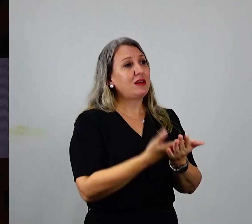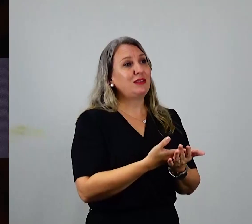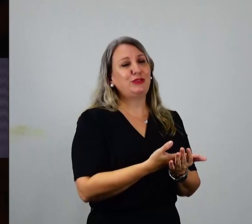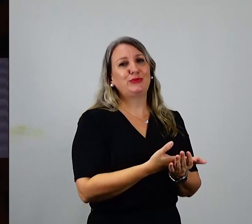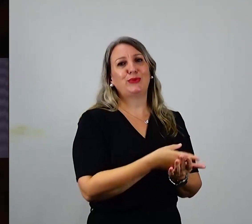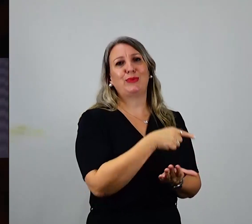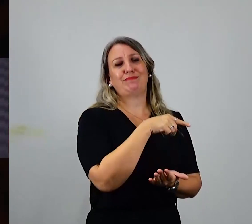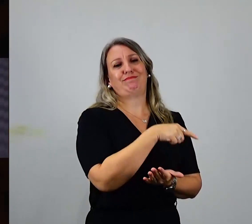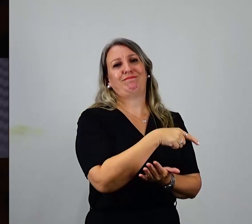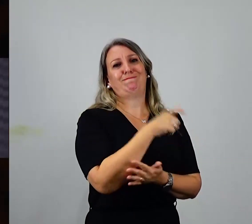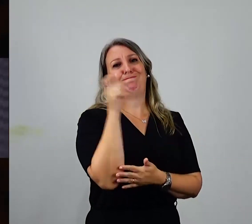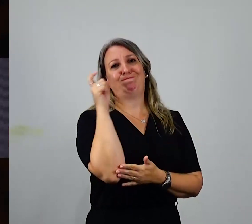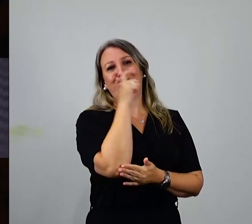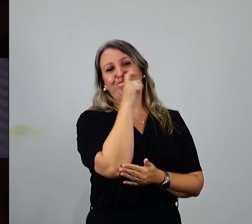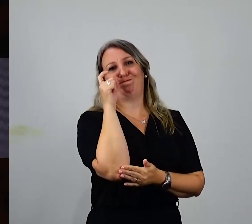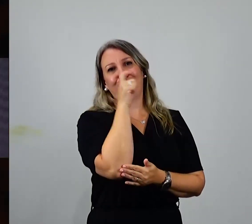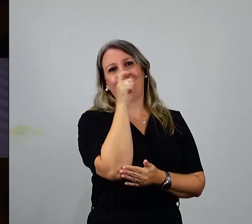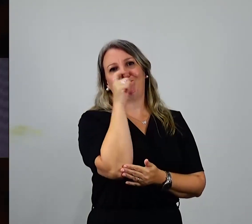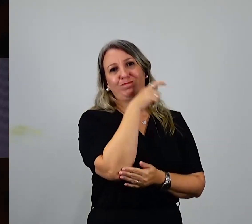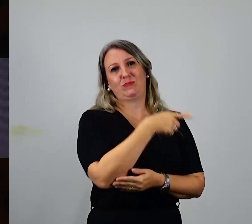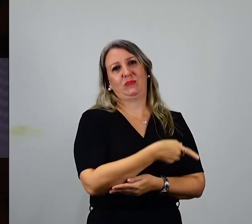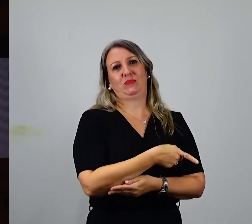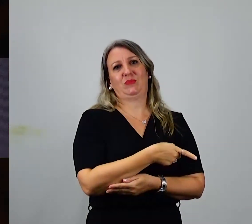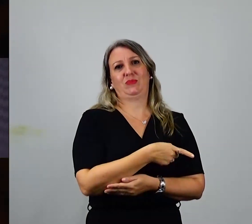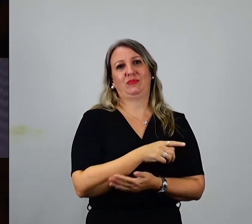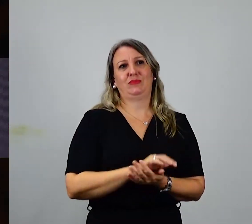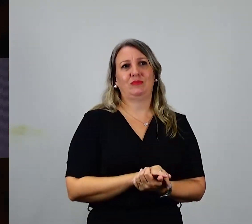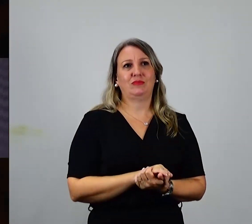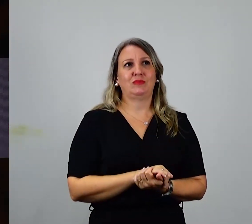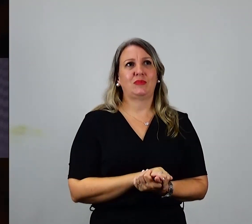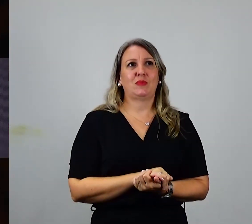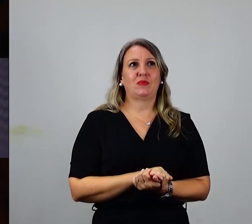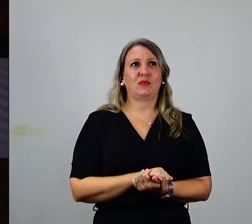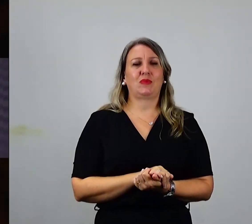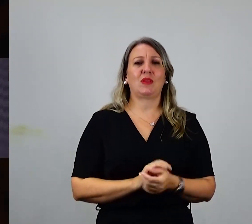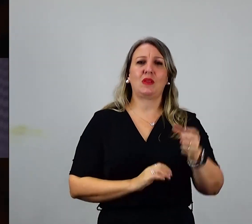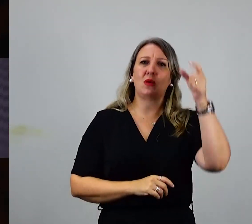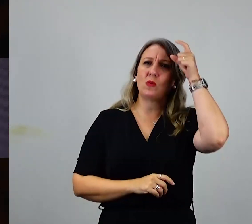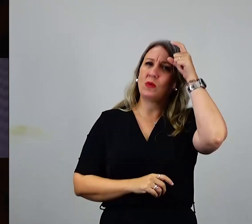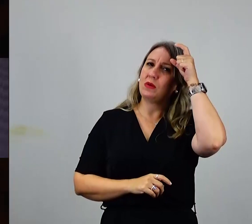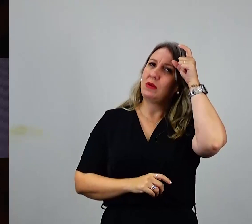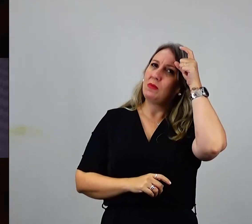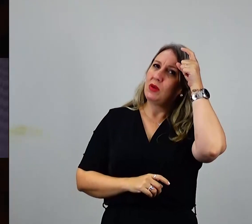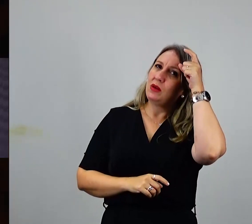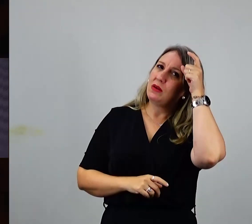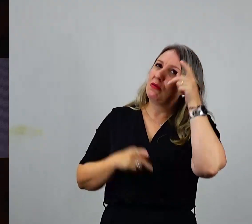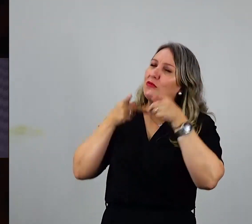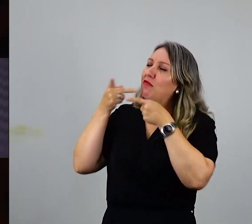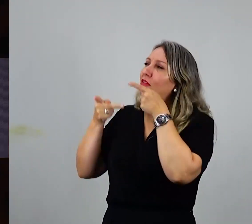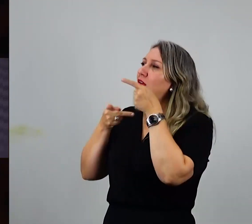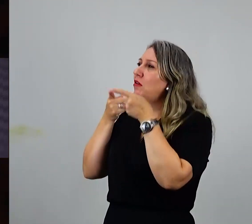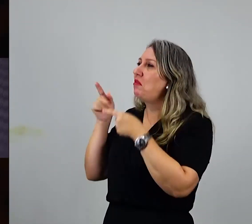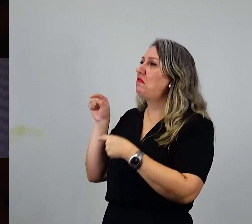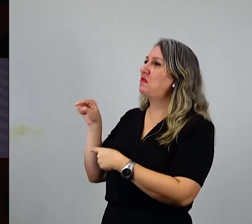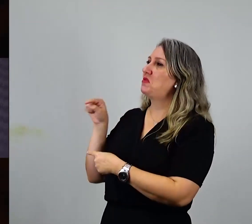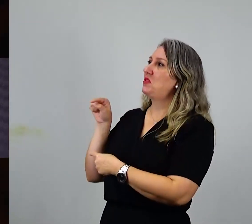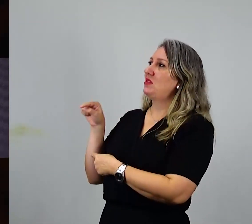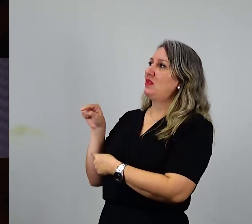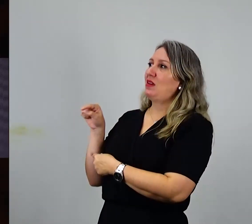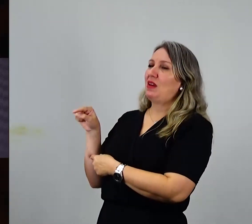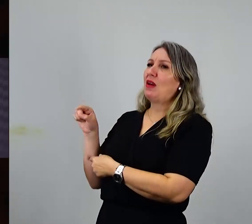iguais a Deus. E Deus está impedindo você